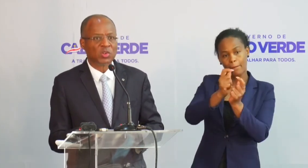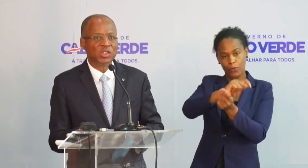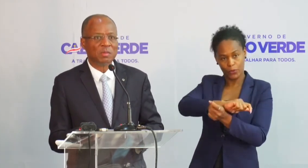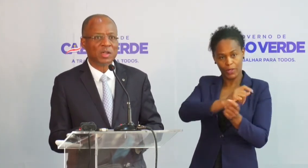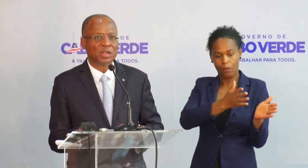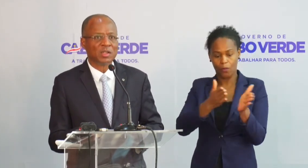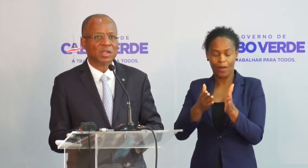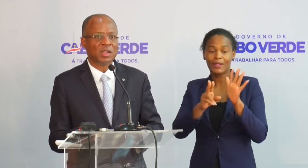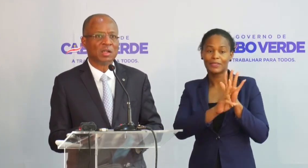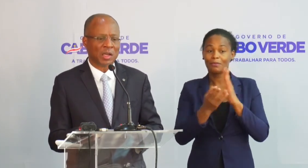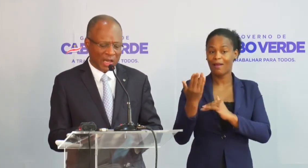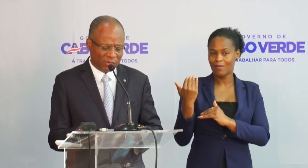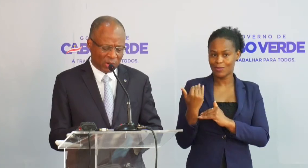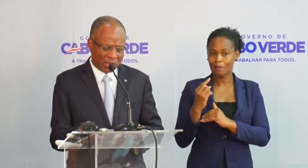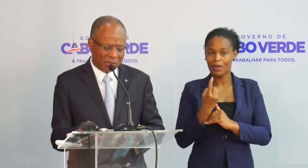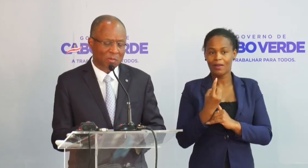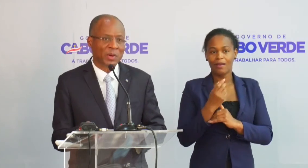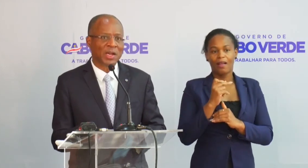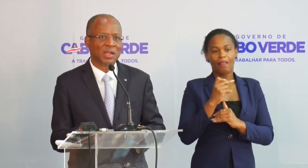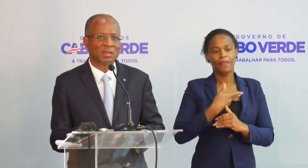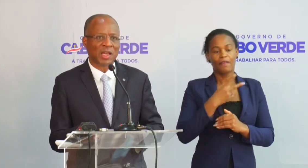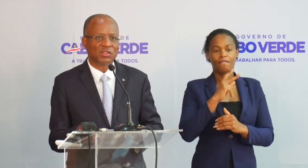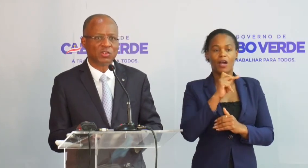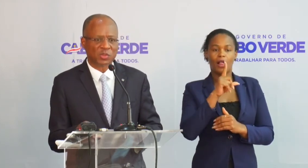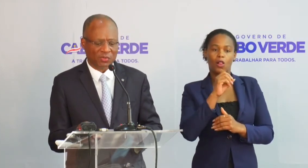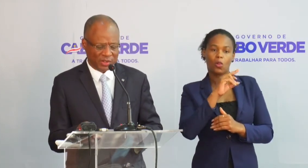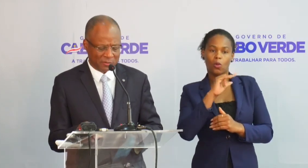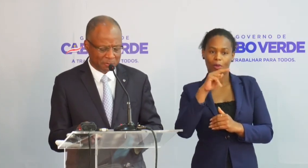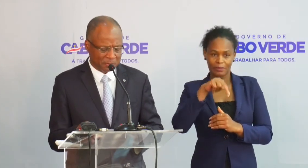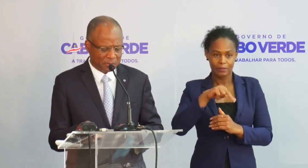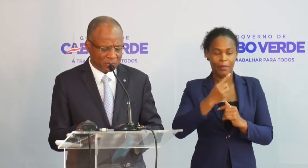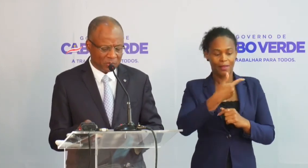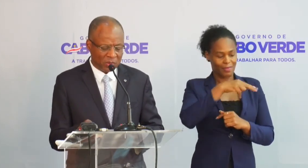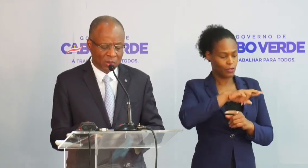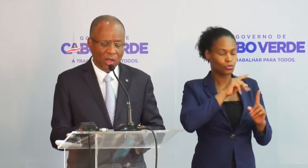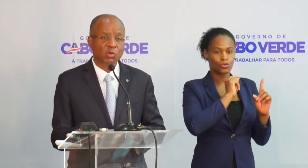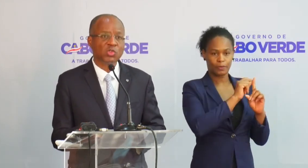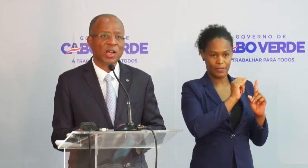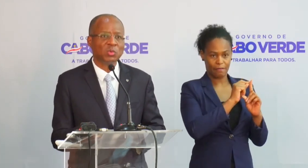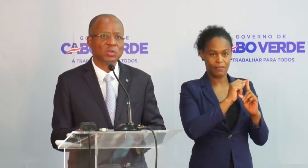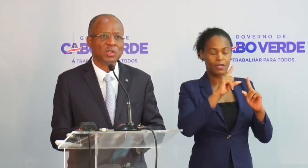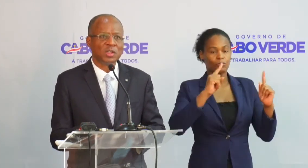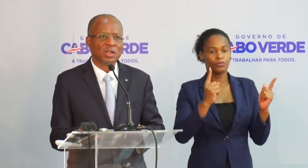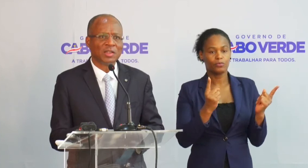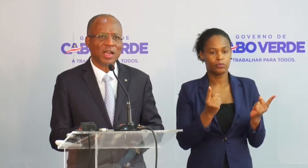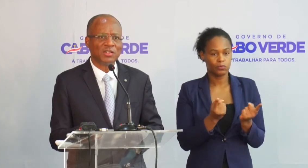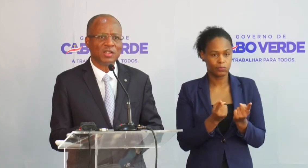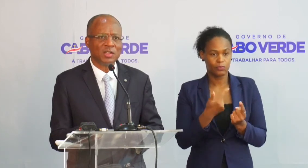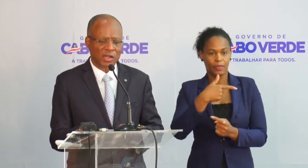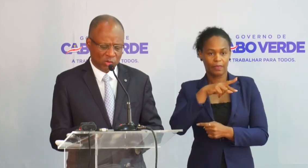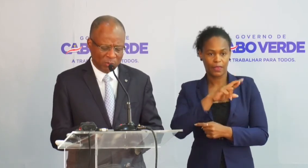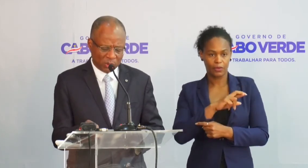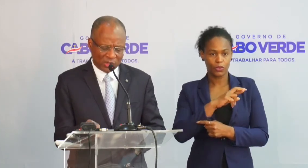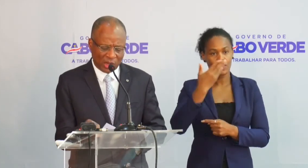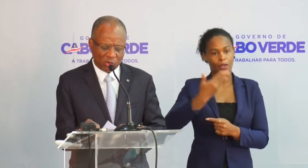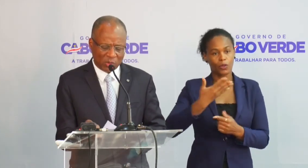o regime de ad valorem para taxa específica. A redução da taxa de